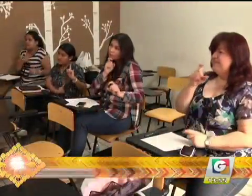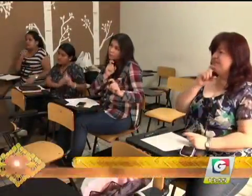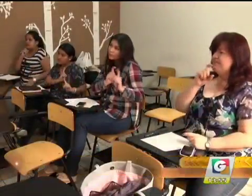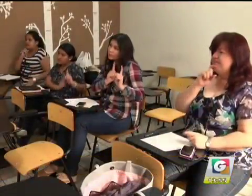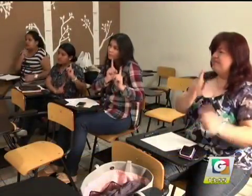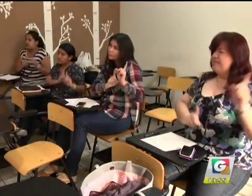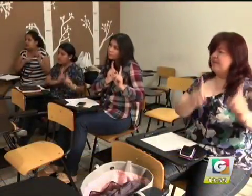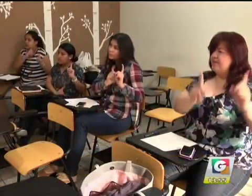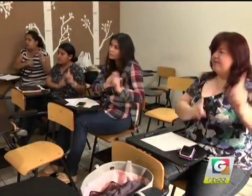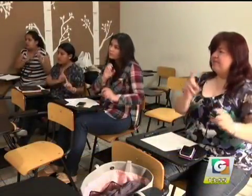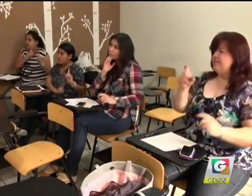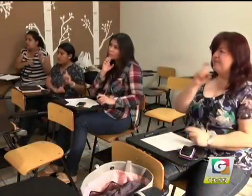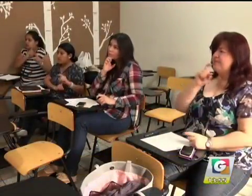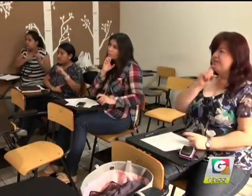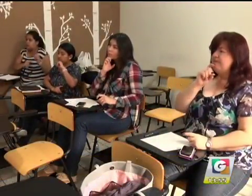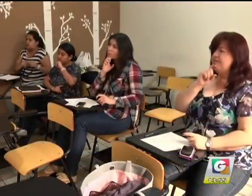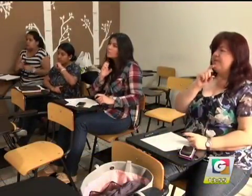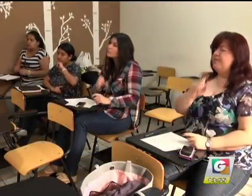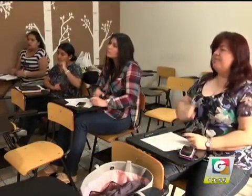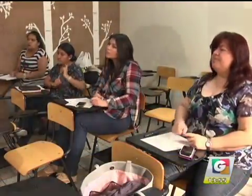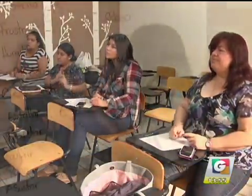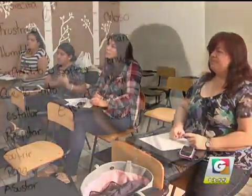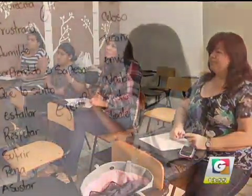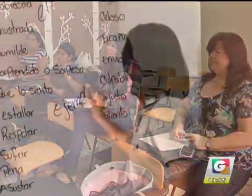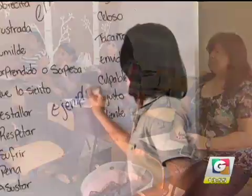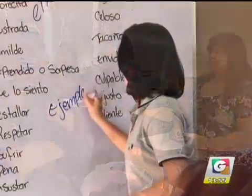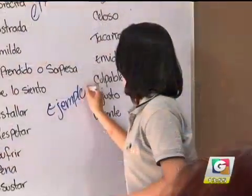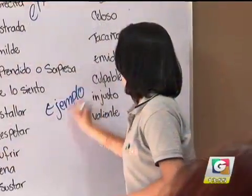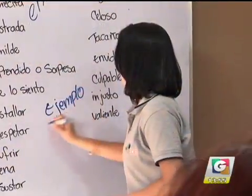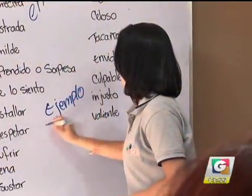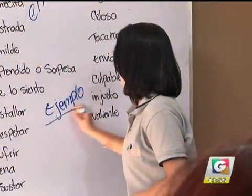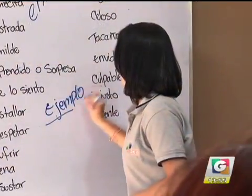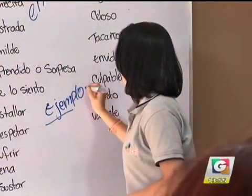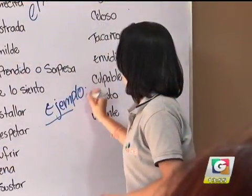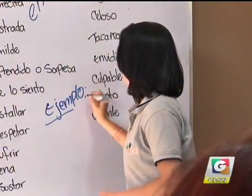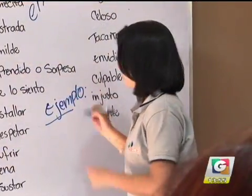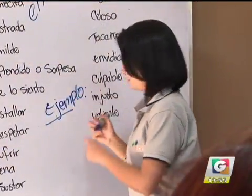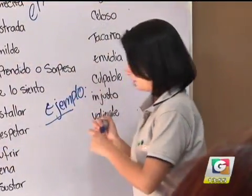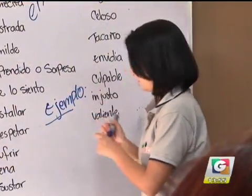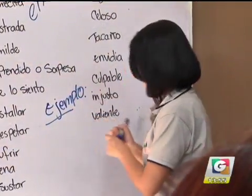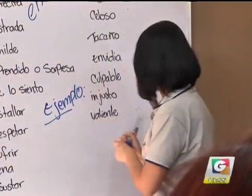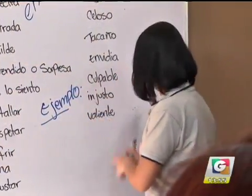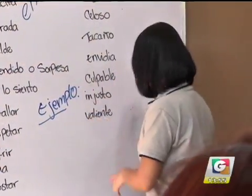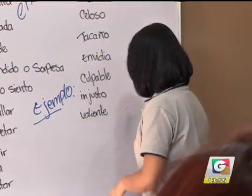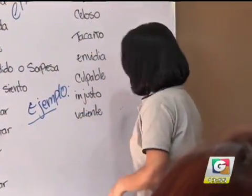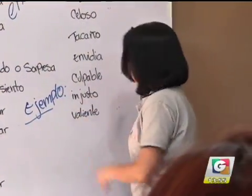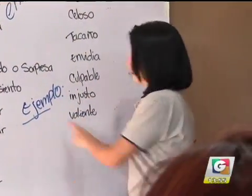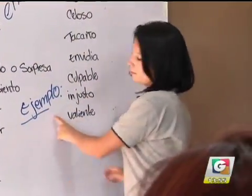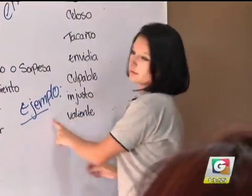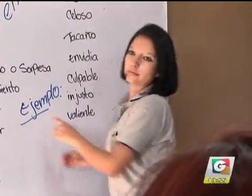Ok, muchísimas gracias. Yo soy una persona sorda total. Debido a mi problema